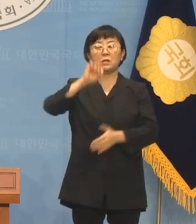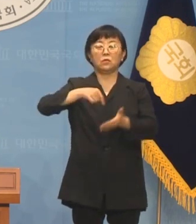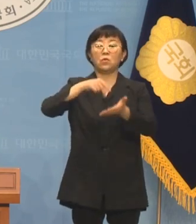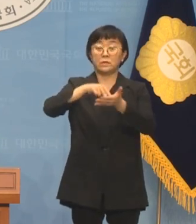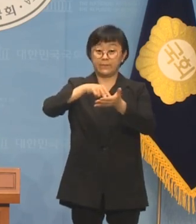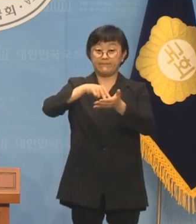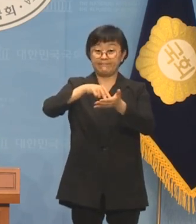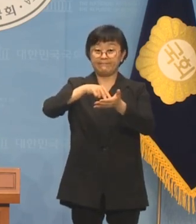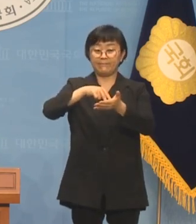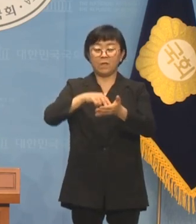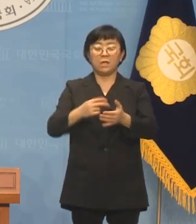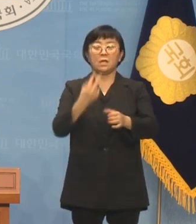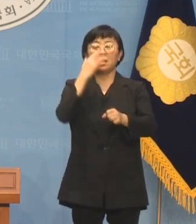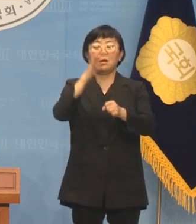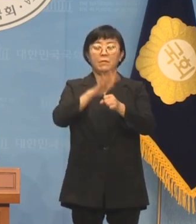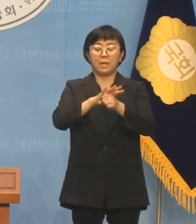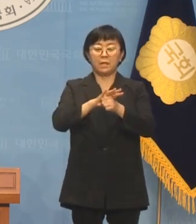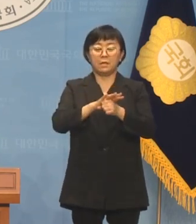독선에 참담함을 금할 수 없습니다.